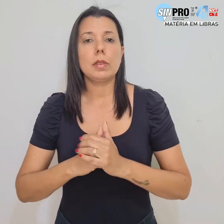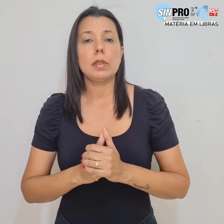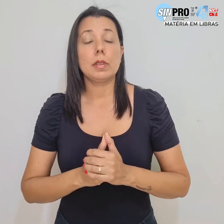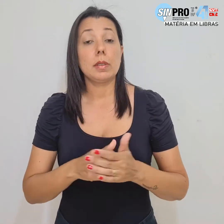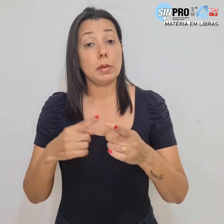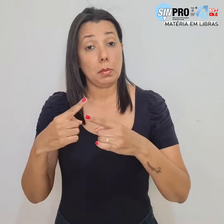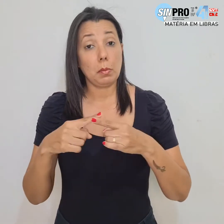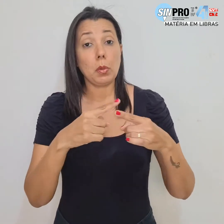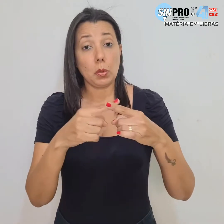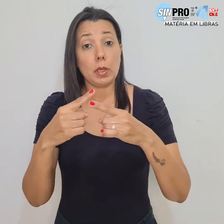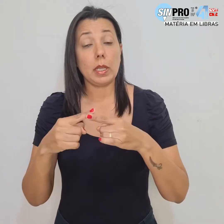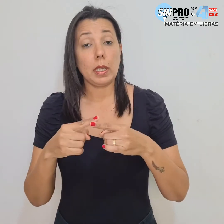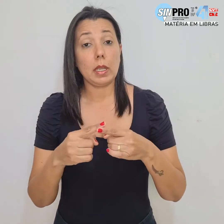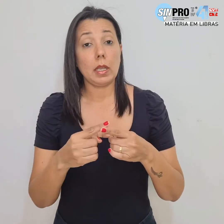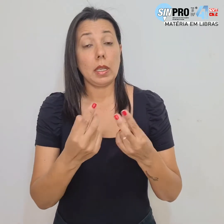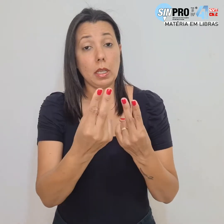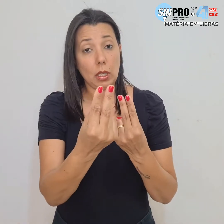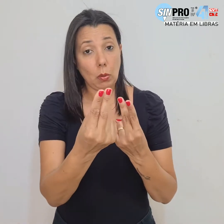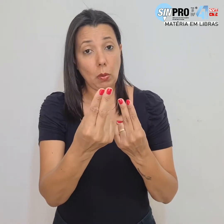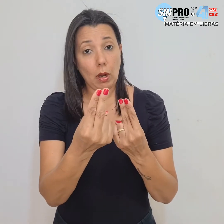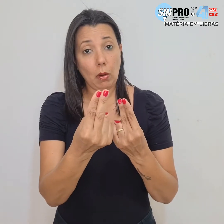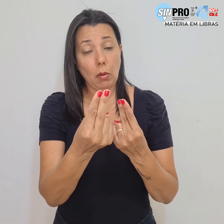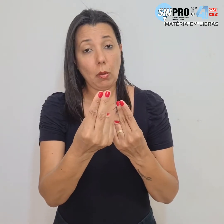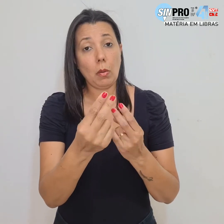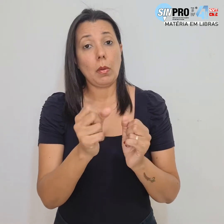porque, assim como a reforma da Previdência,